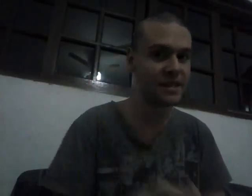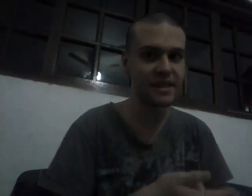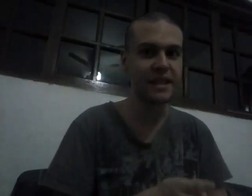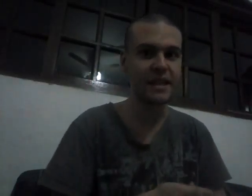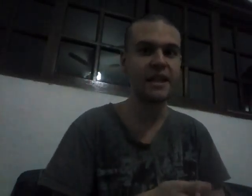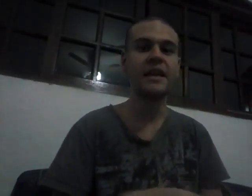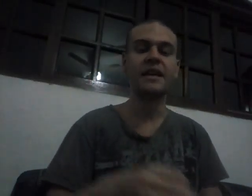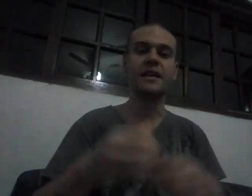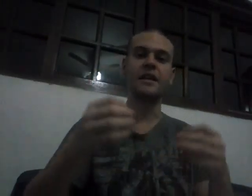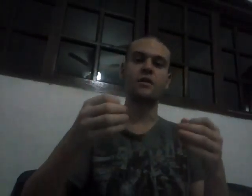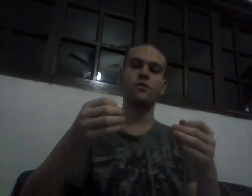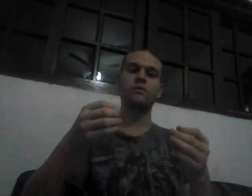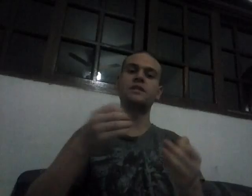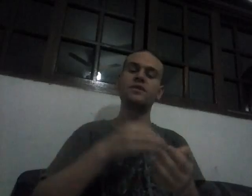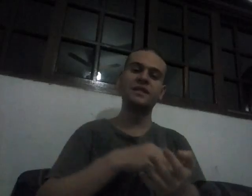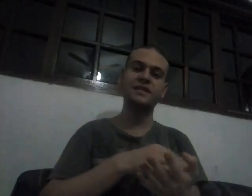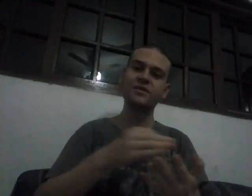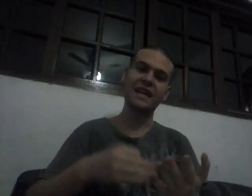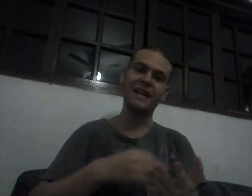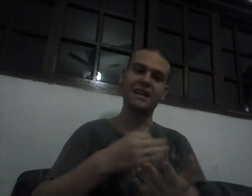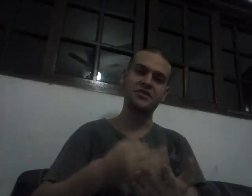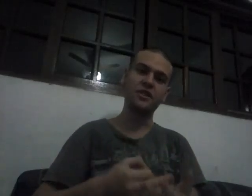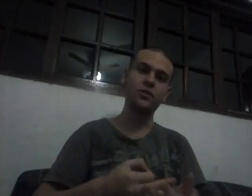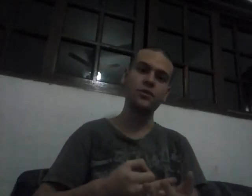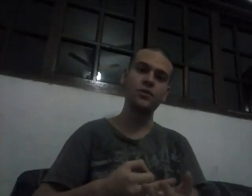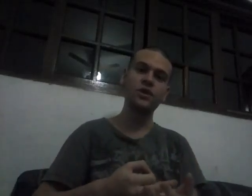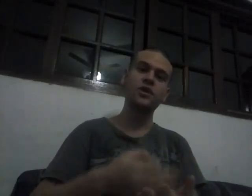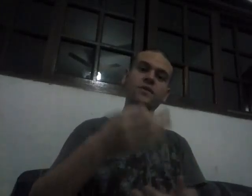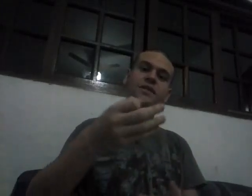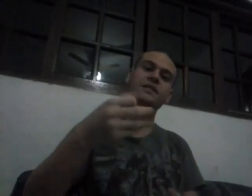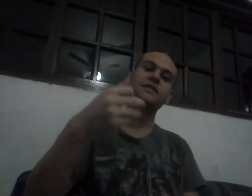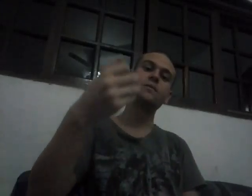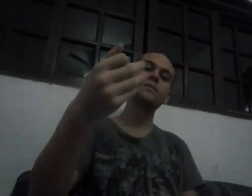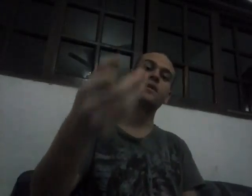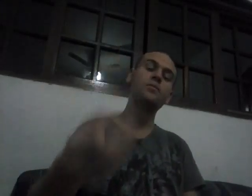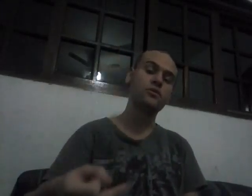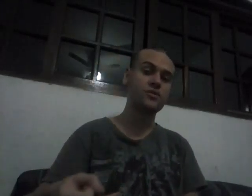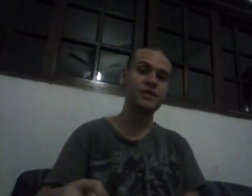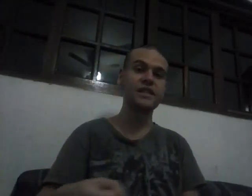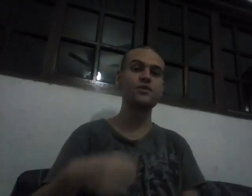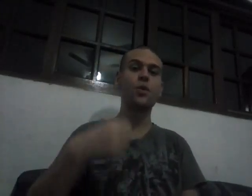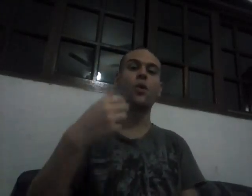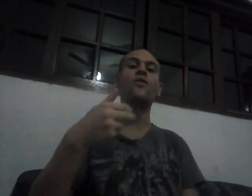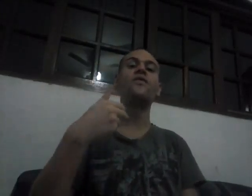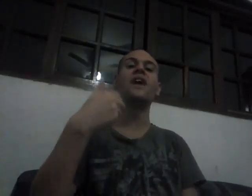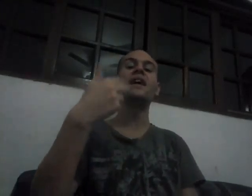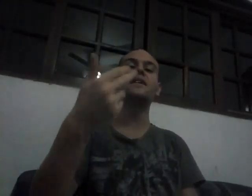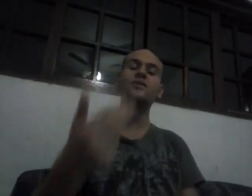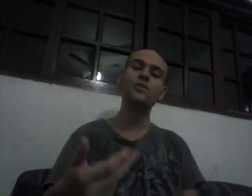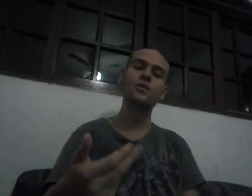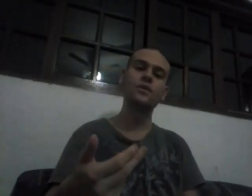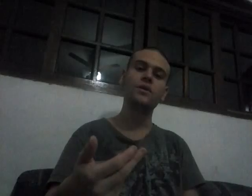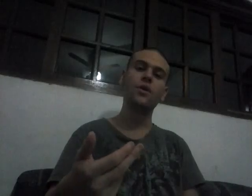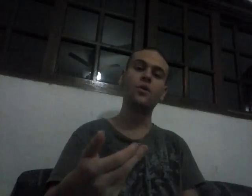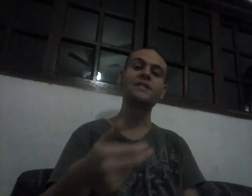vocês seguirem. Então, se vocês não seguem elas de acordo, vocês não estão pronunciando ou falando ou